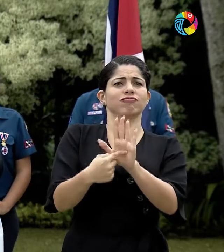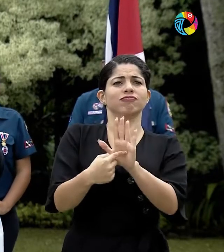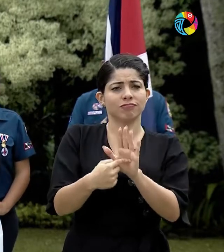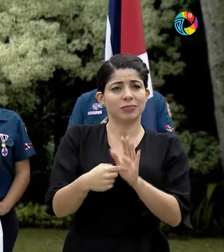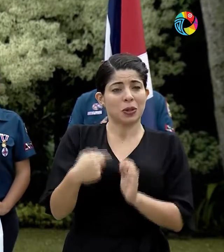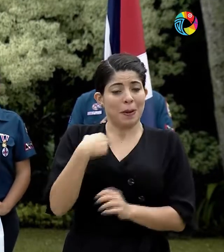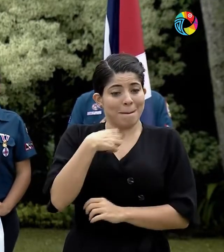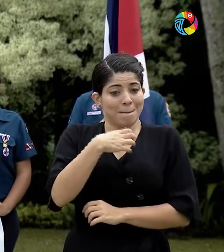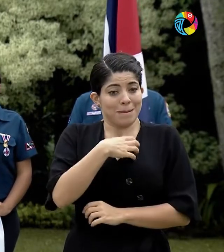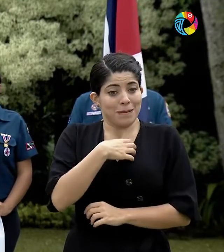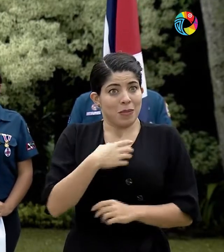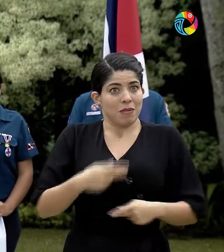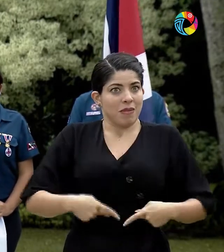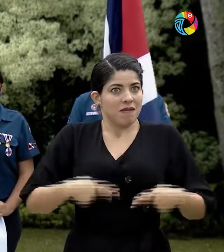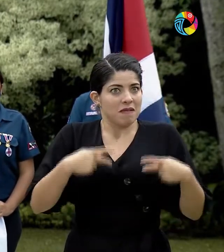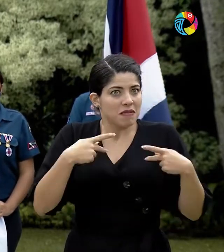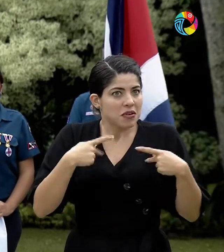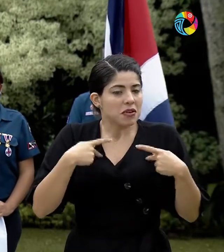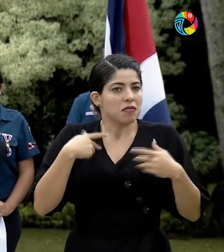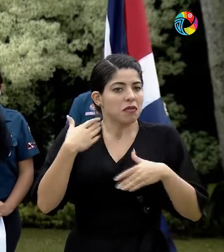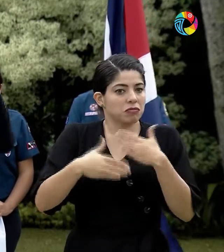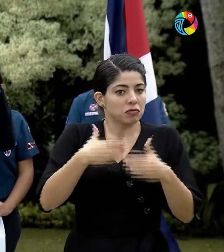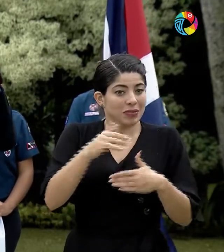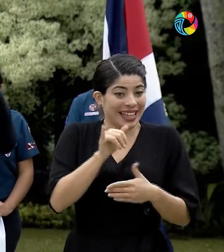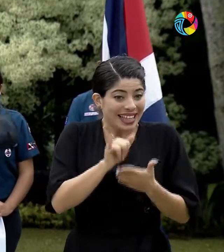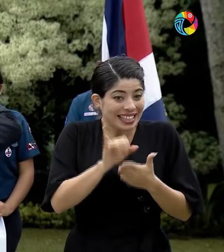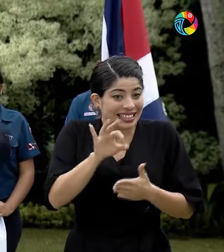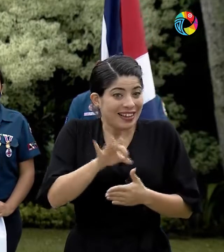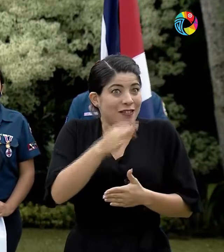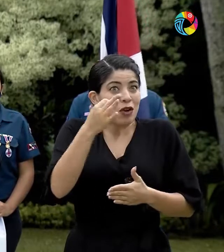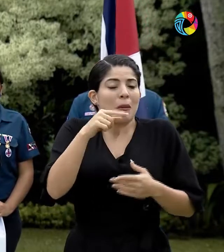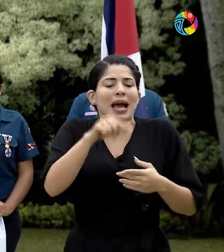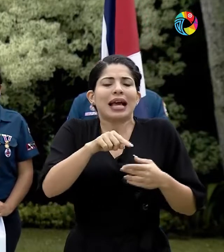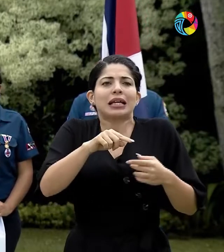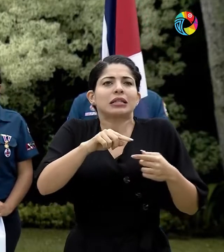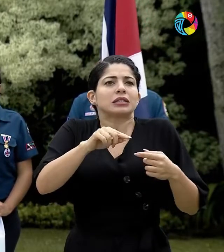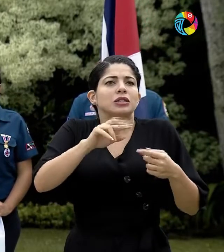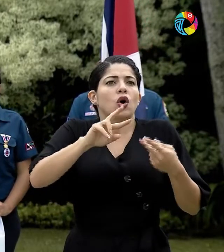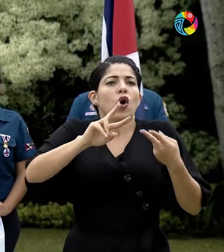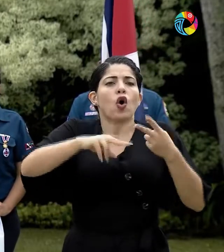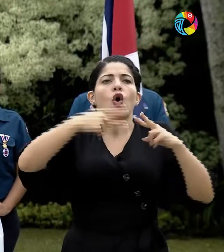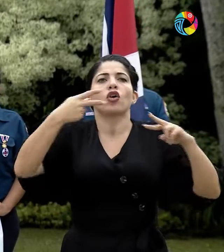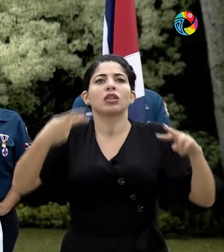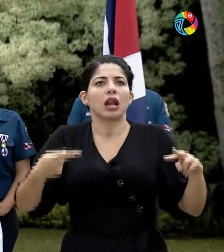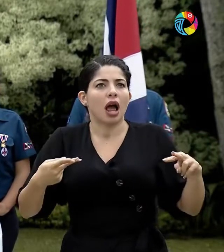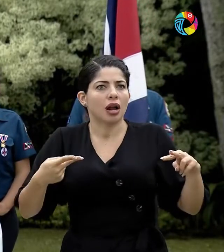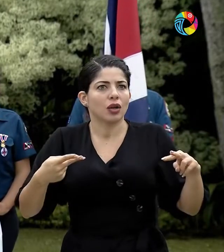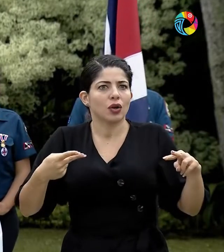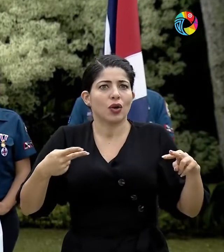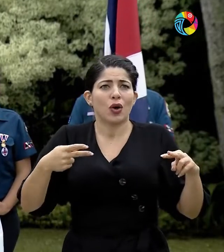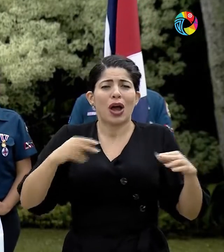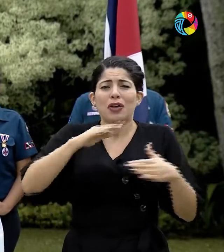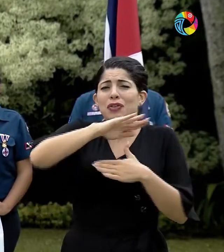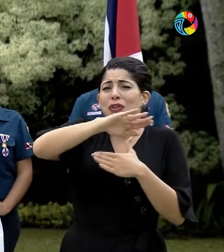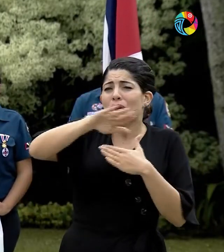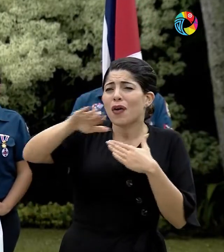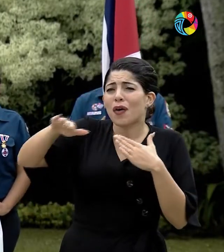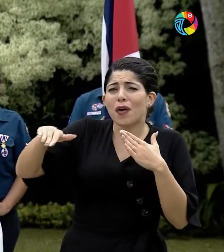Nuestra propia existencia en esta condición es un contraejemplo a todo lo